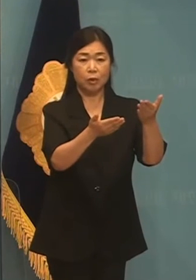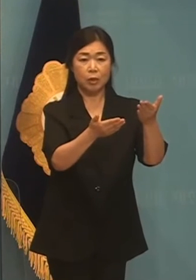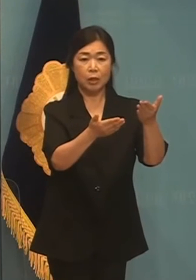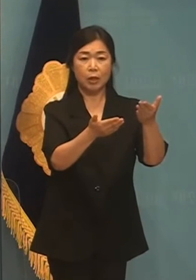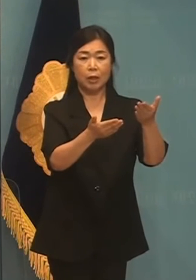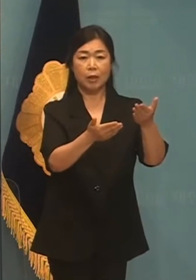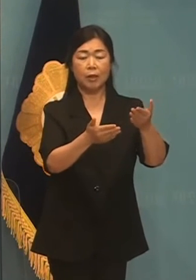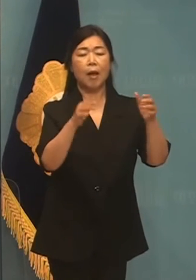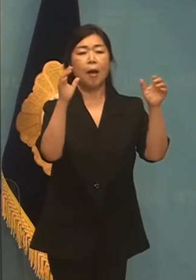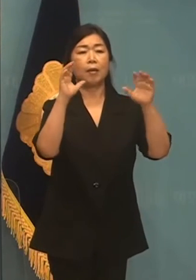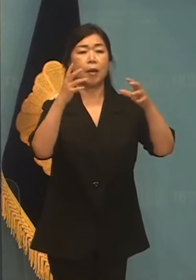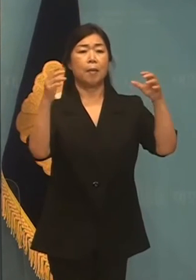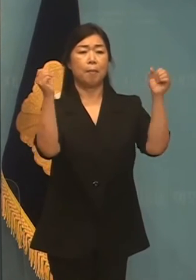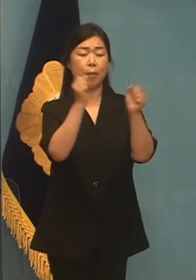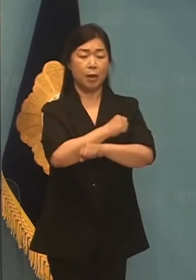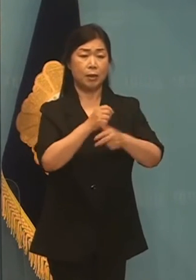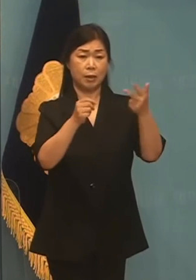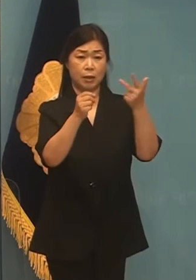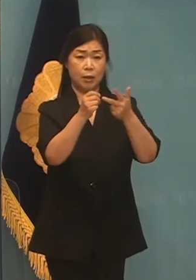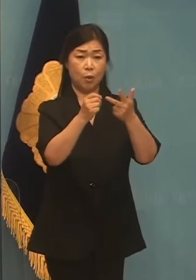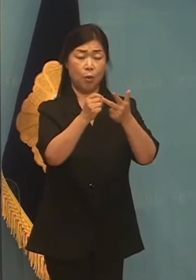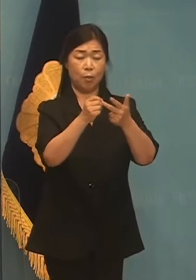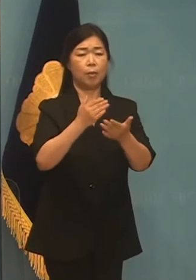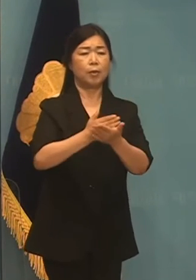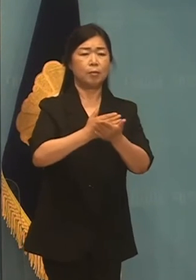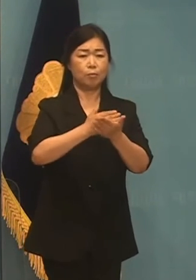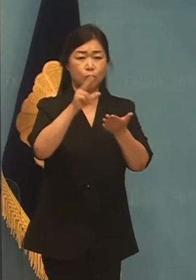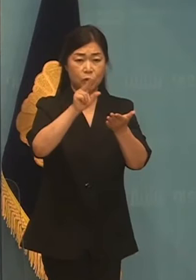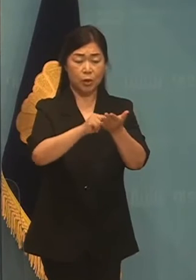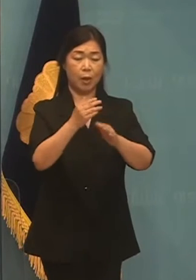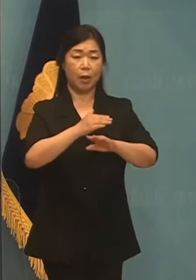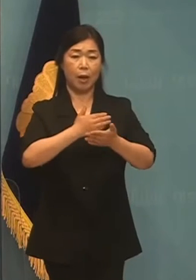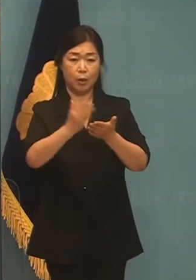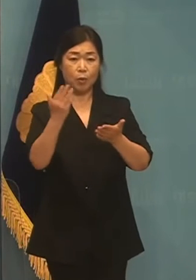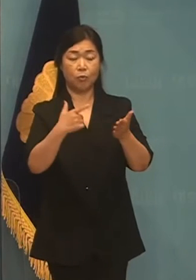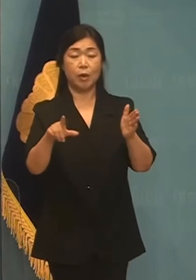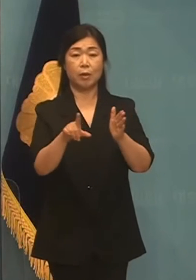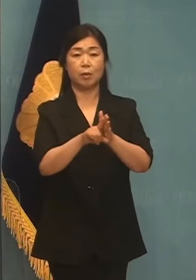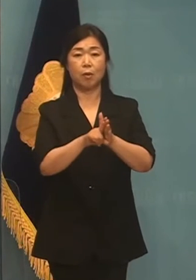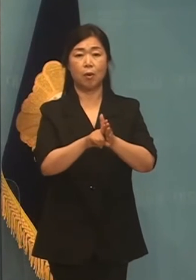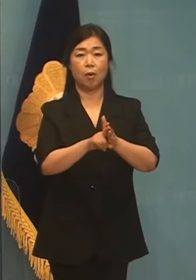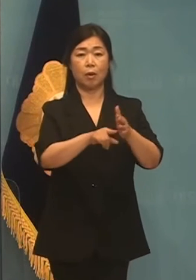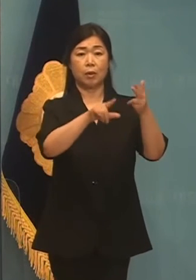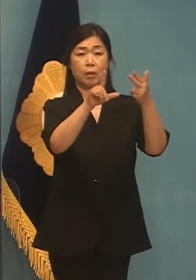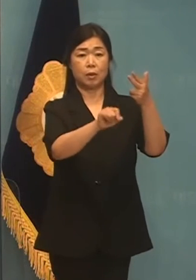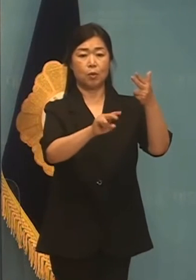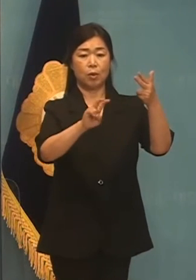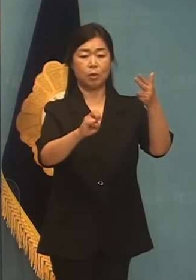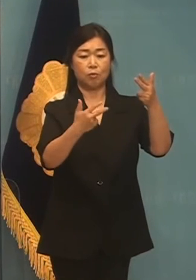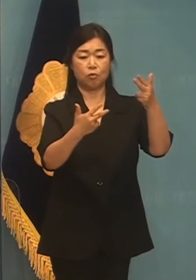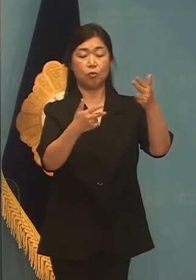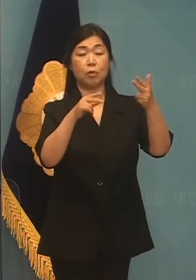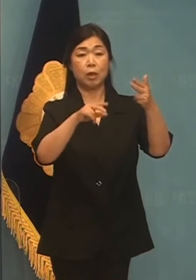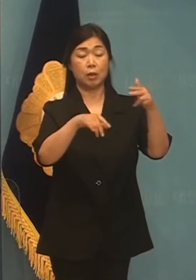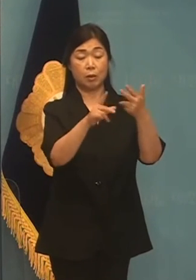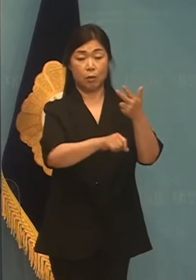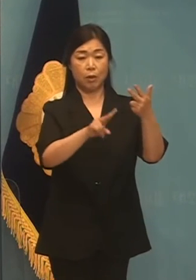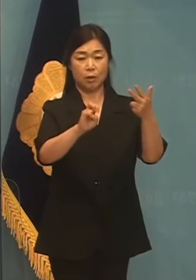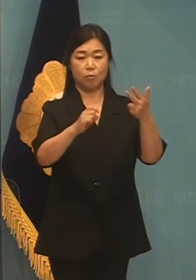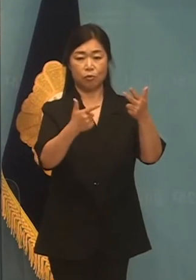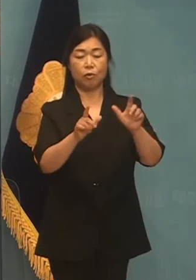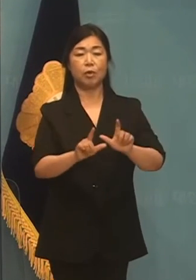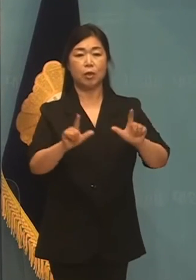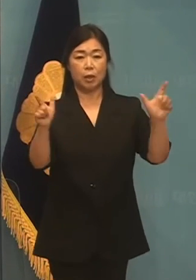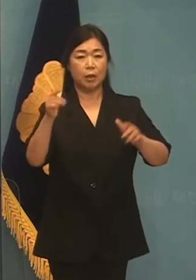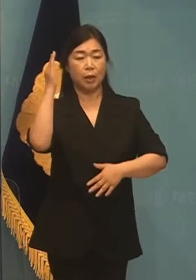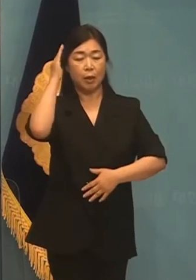가는 망국 실적을 흑파하겠다고 지난달 26일 국민의힘 대선